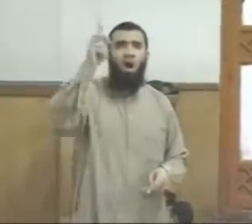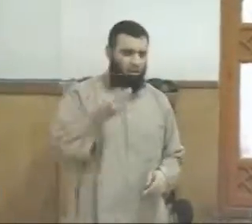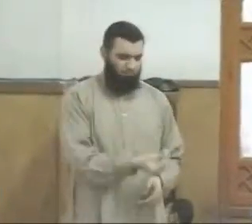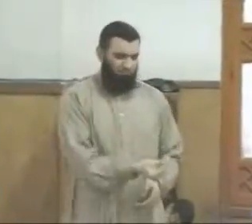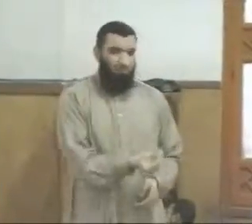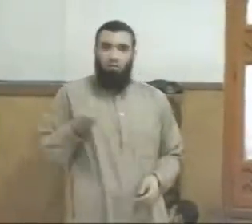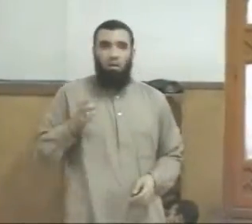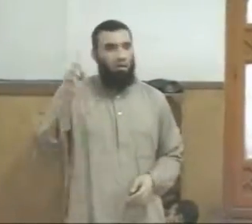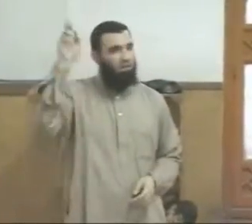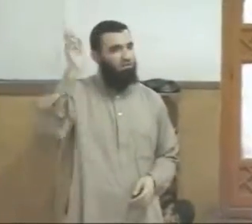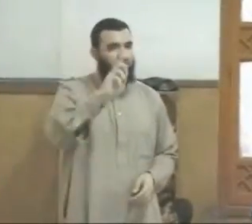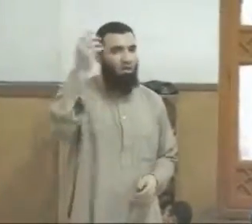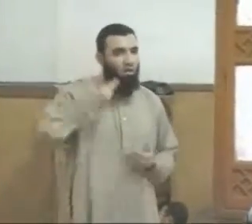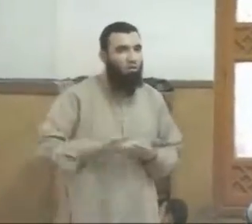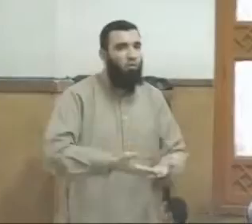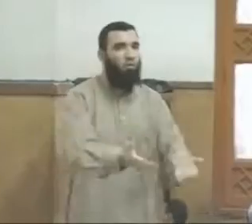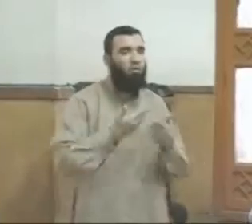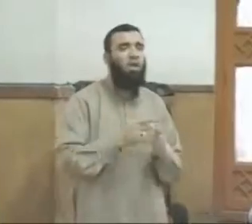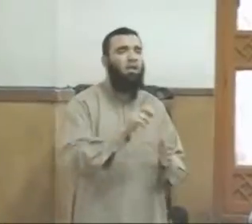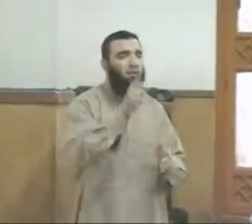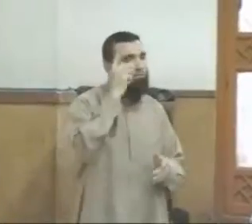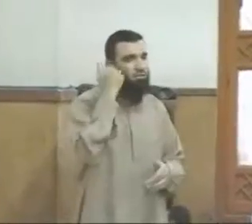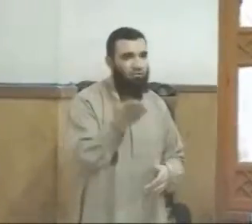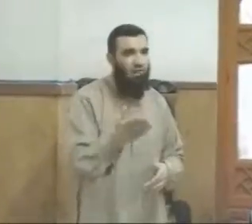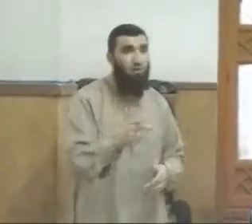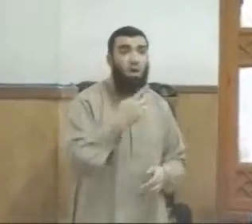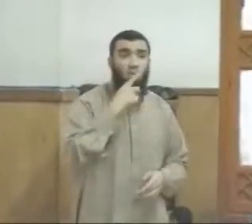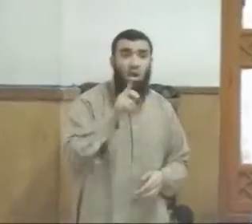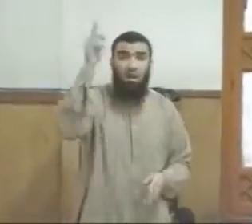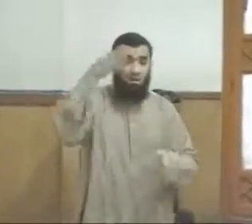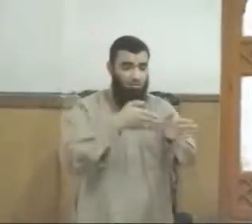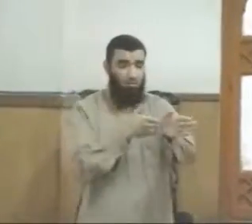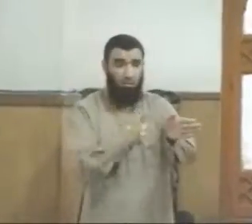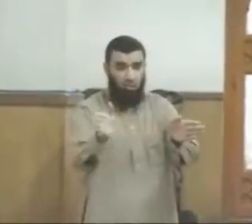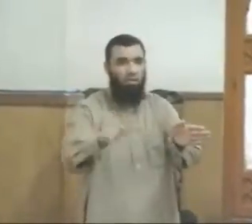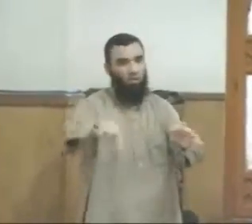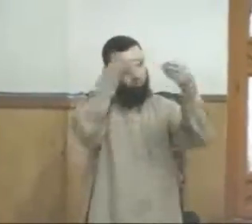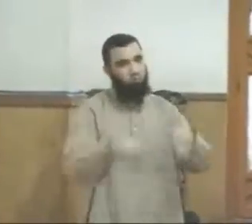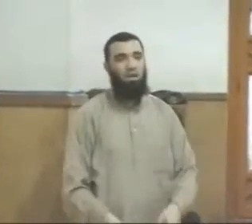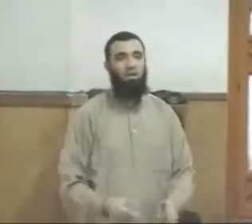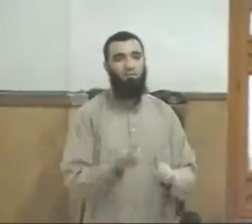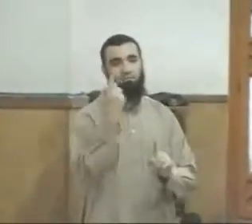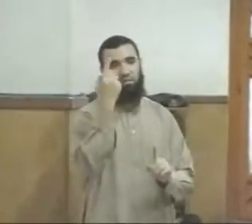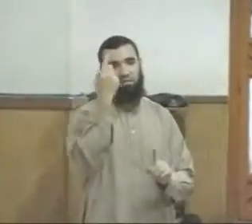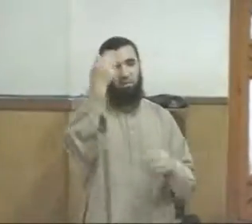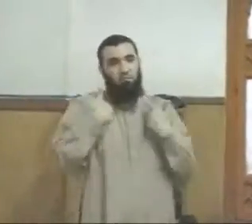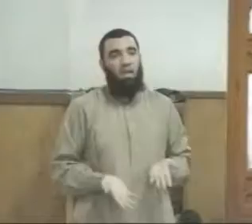العطاء إلا أعرض عن هدي رسول الله صلى الله